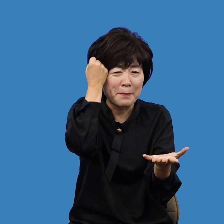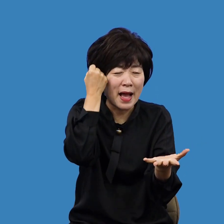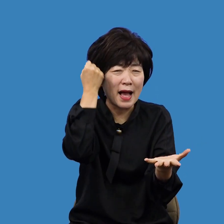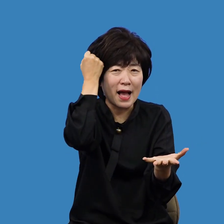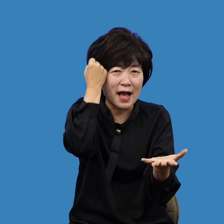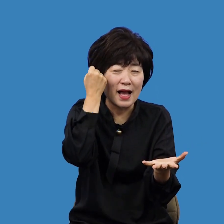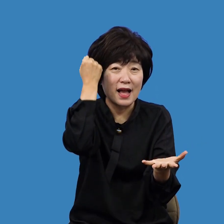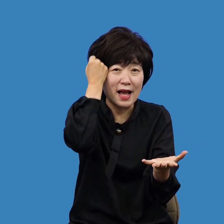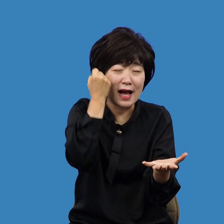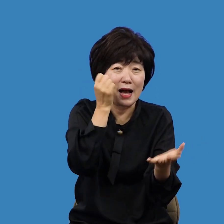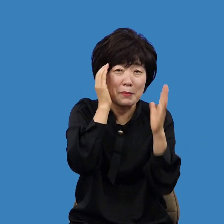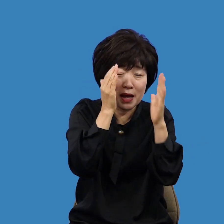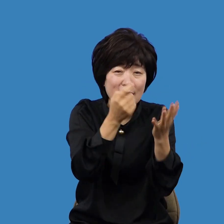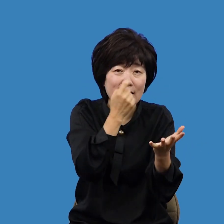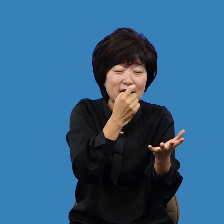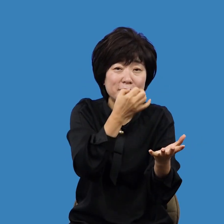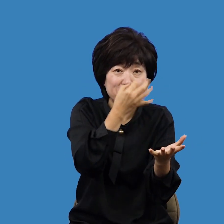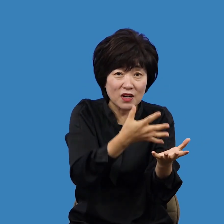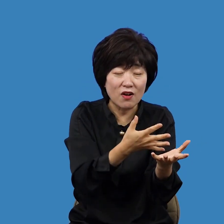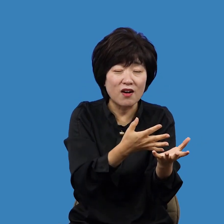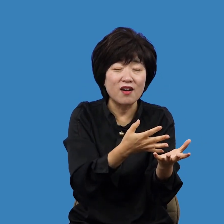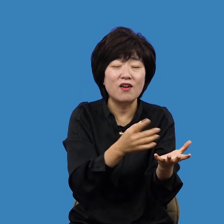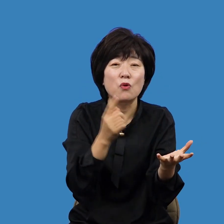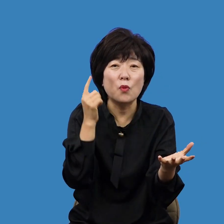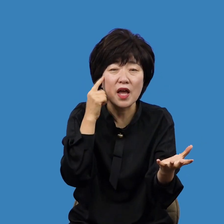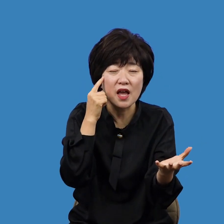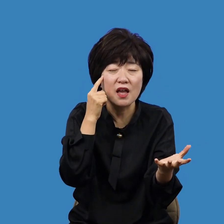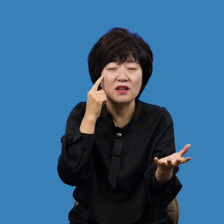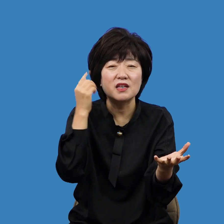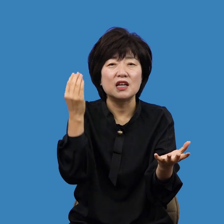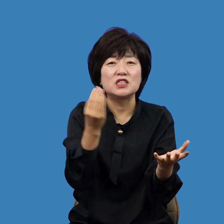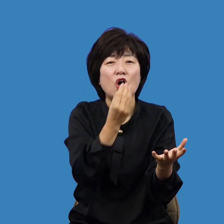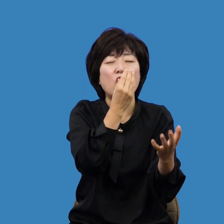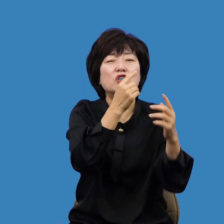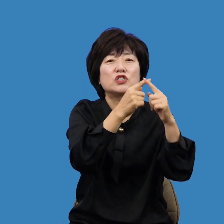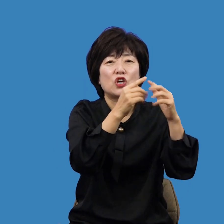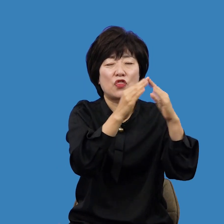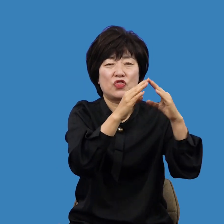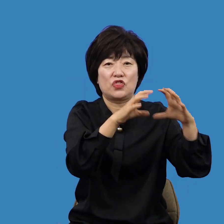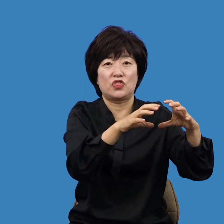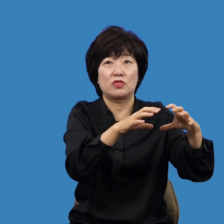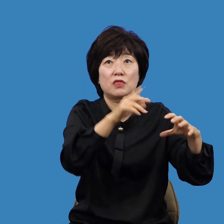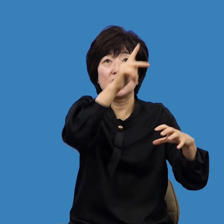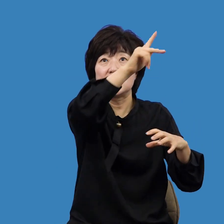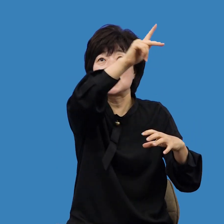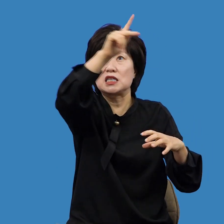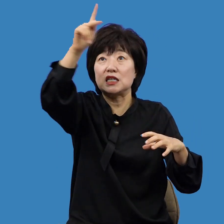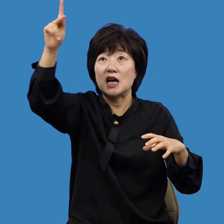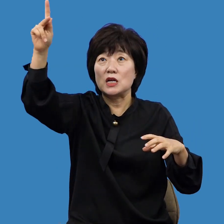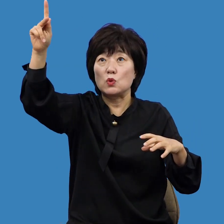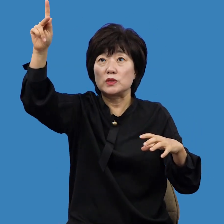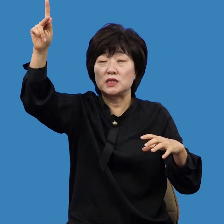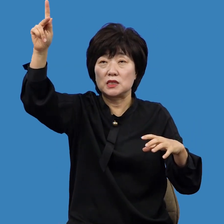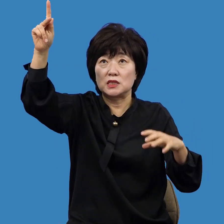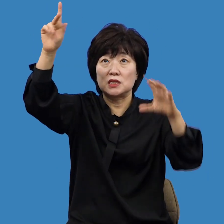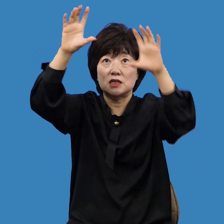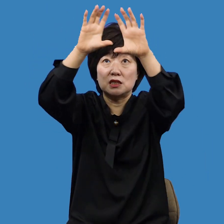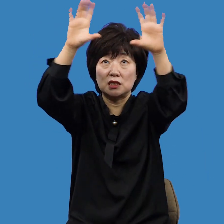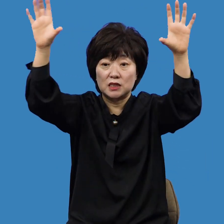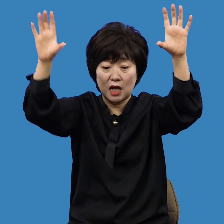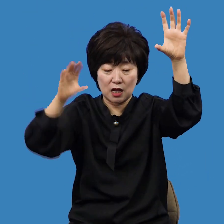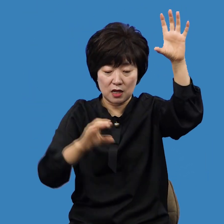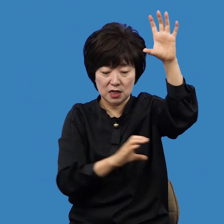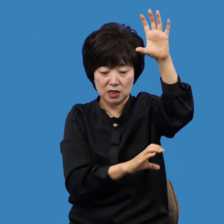심혈을 기울여서 만드시는 줄 아세요? 성전이 어떤 곳이냐면 이 카이로스의 시공간이 크로노스의 시공간으로 들어오는 곳이